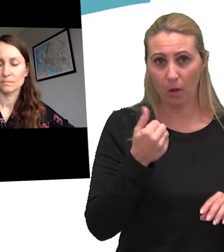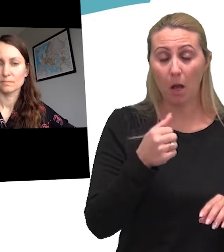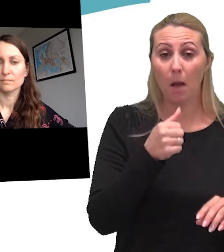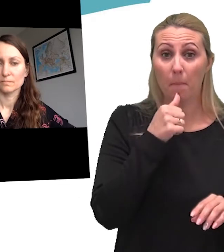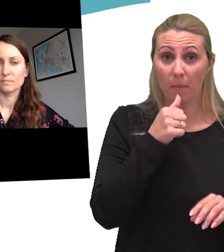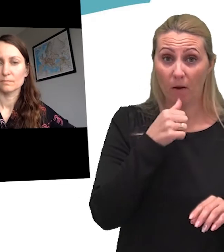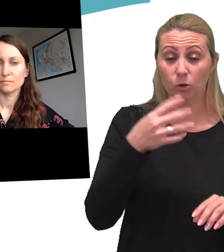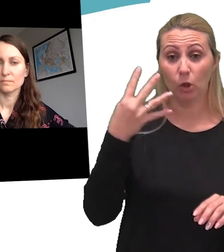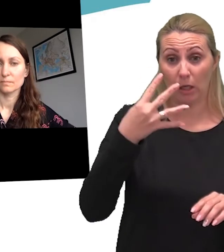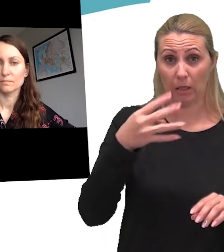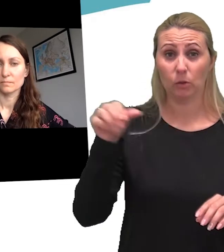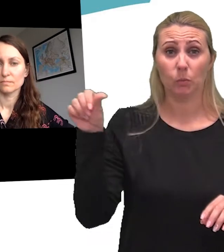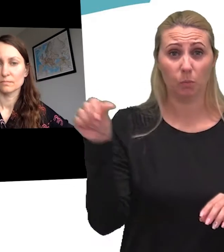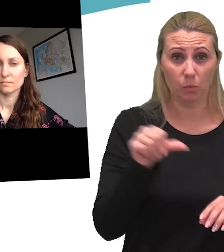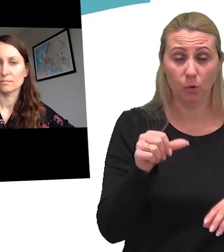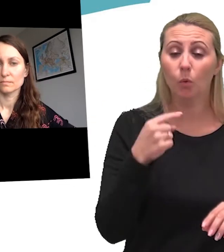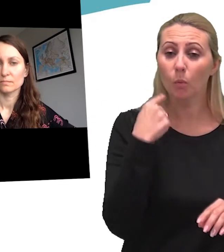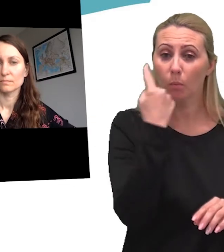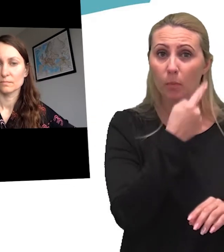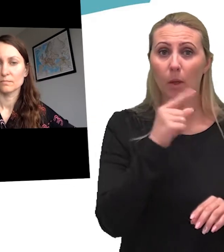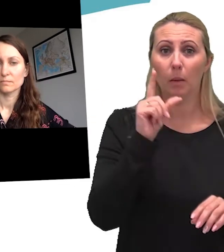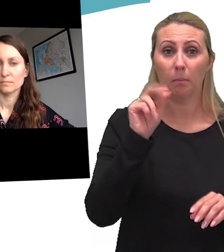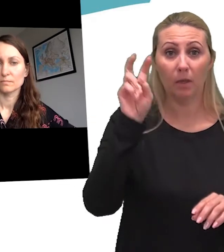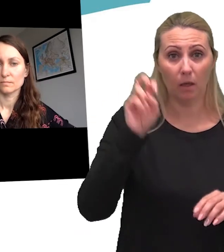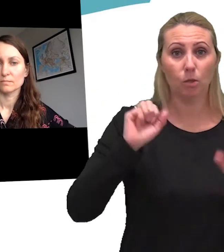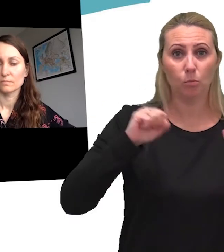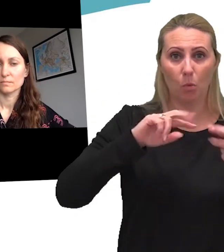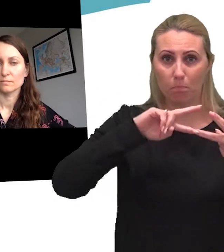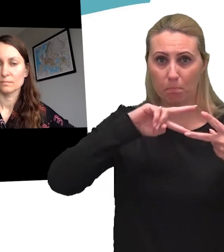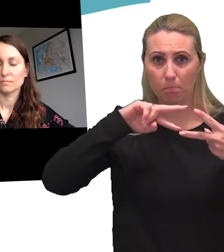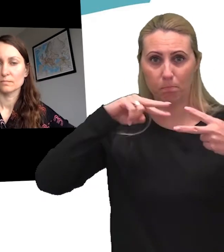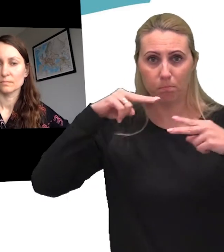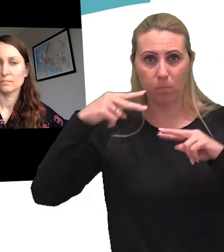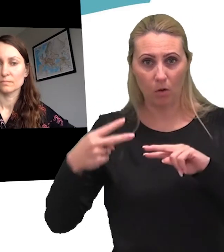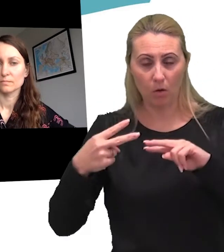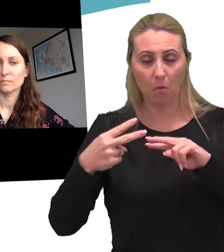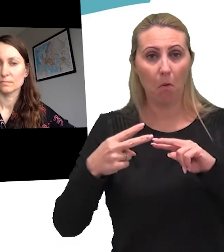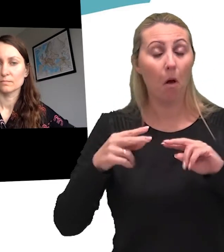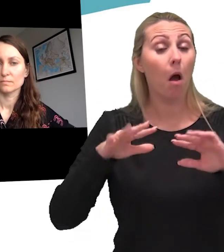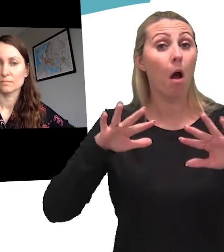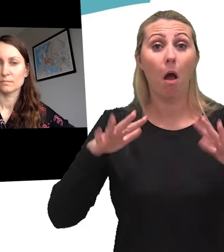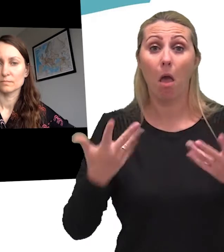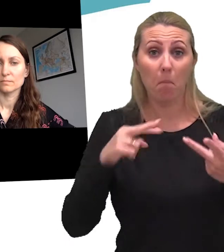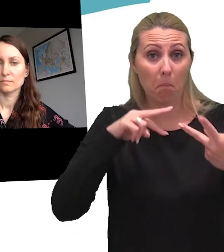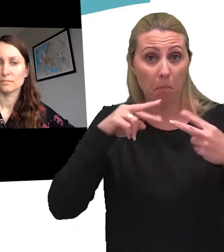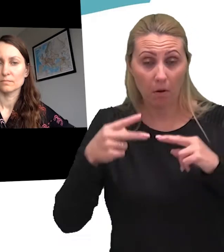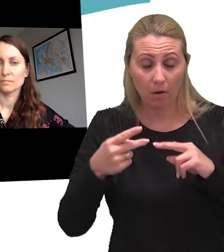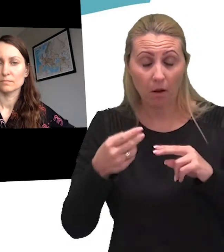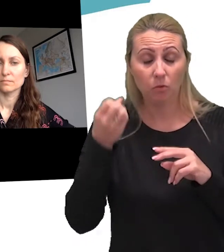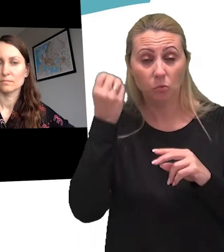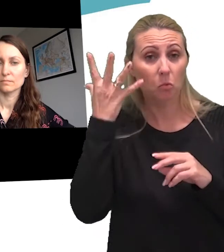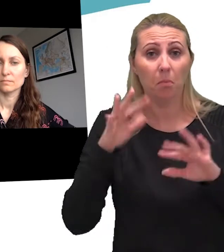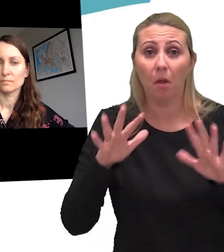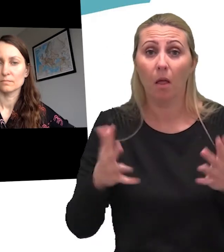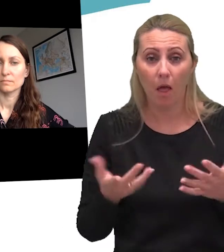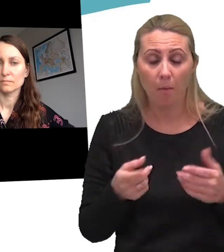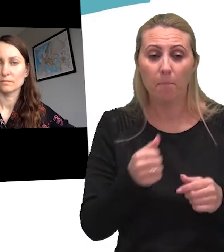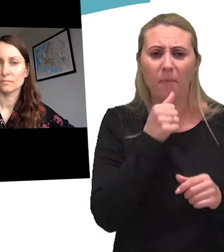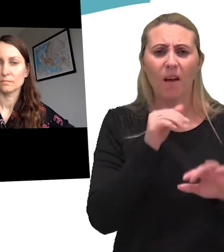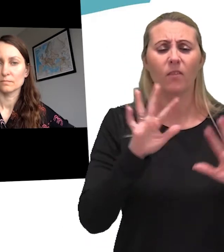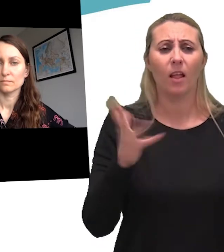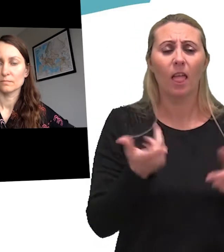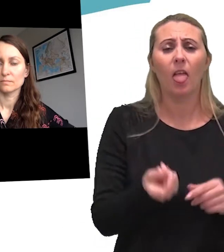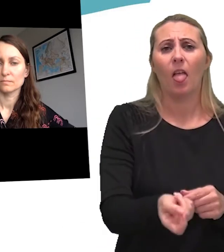maždaug 40 minučių burnos pH pakinta. Ką tai reiškia? Kad kiekvieną kartą, jeigu